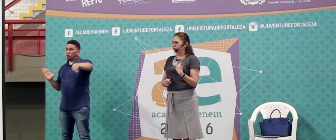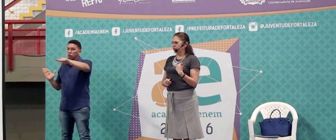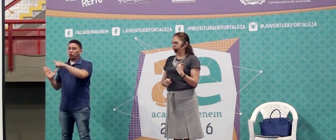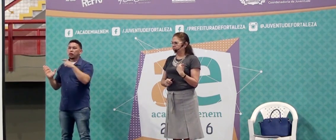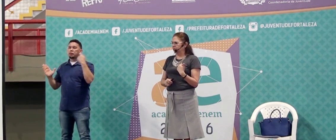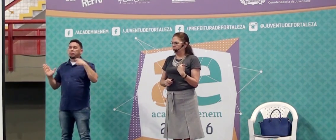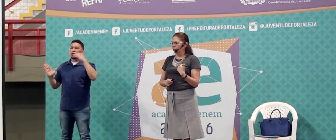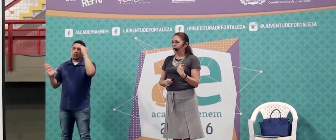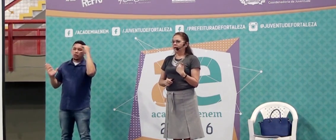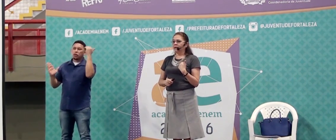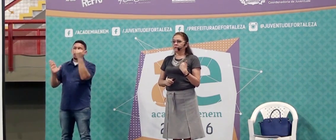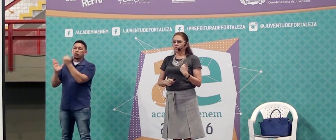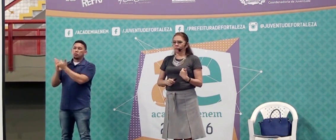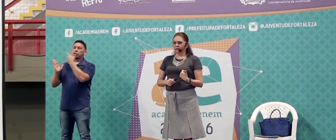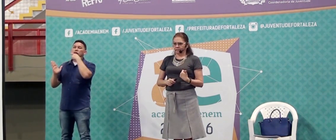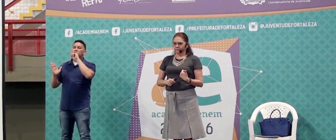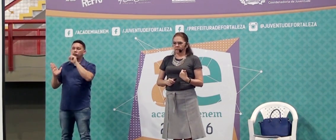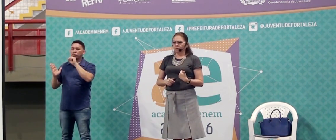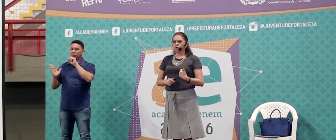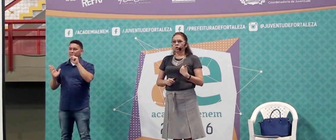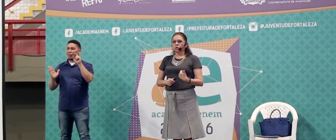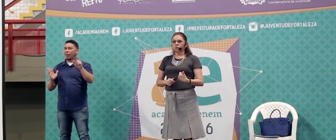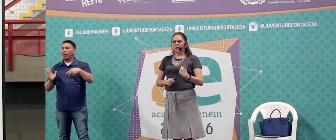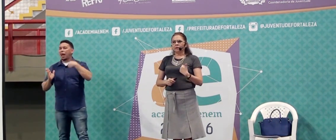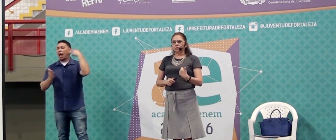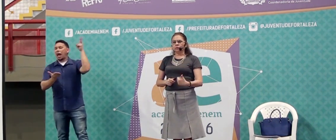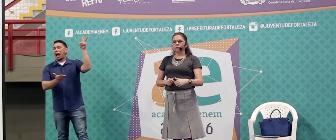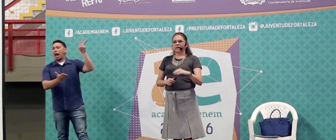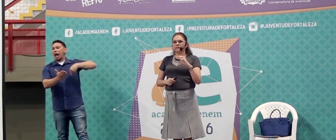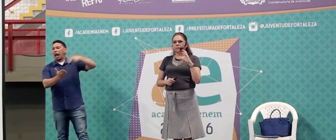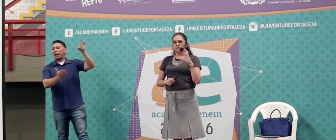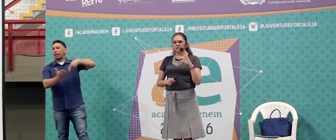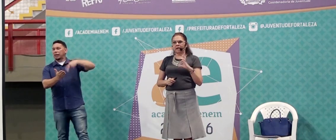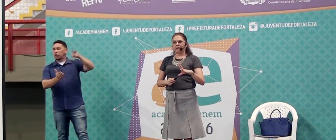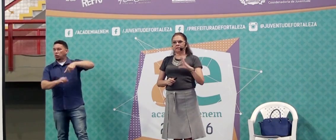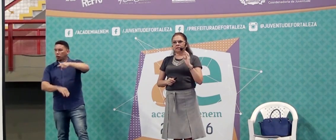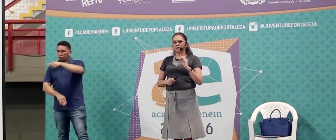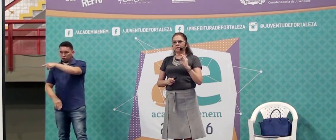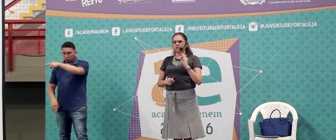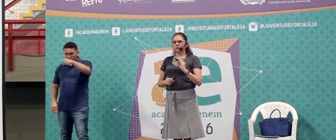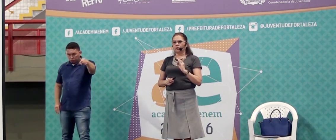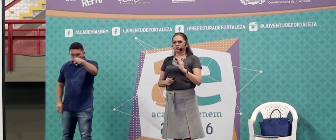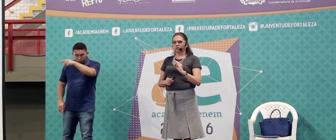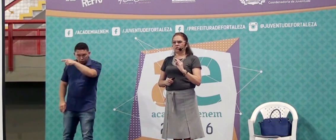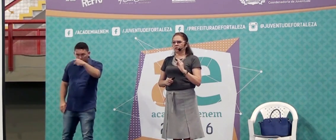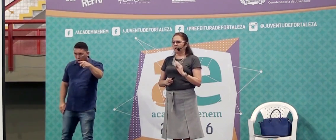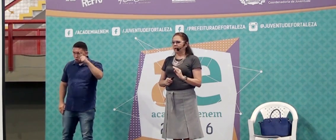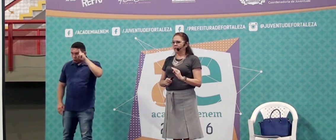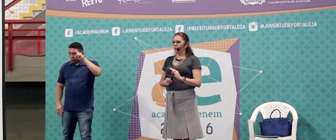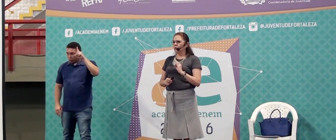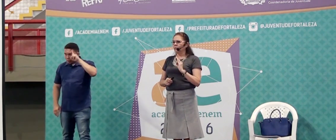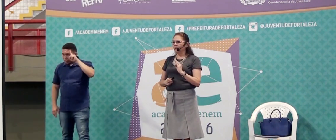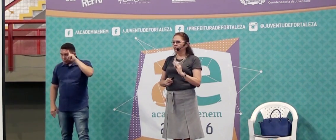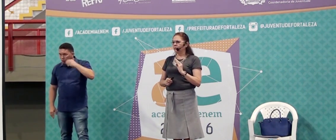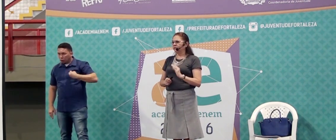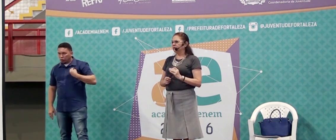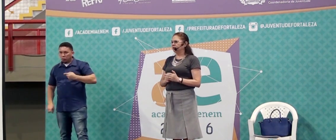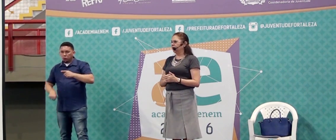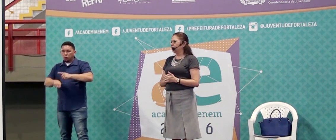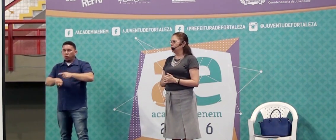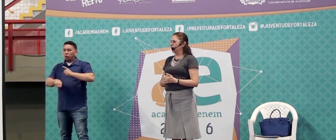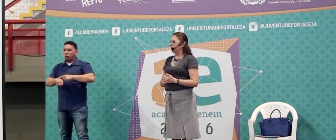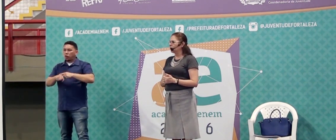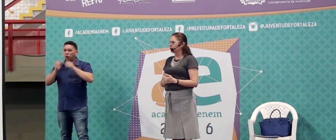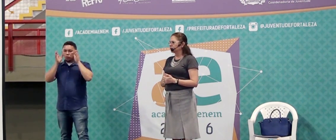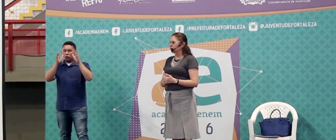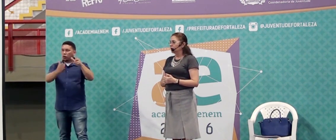levar em consideração a leitura. Todo aluno deve buscar, dentro de sua rotina diária, um momento para você